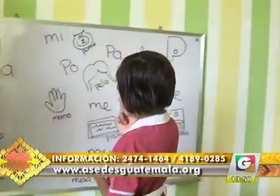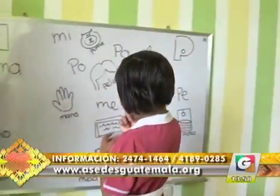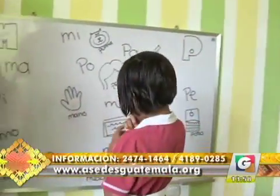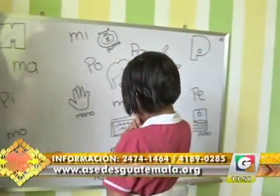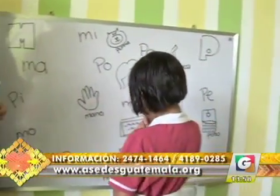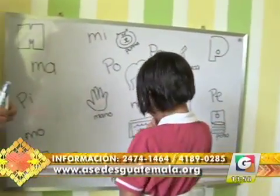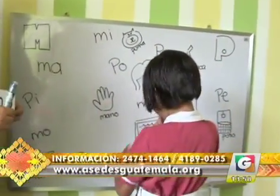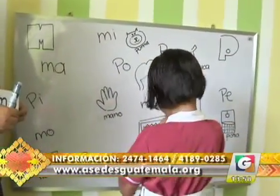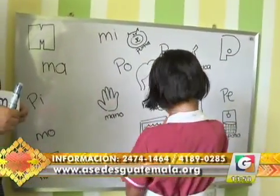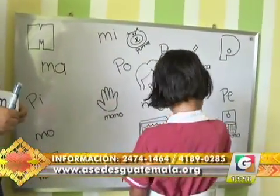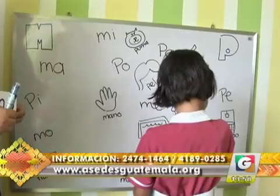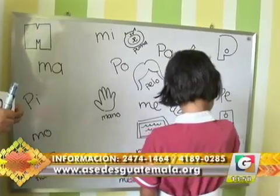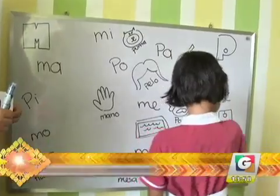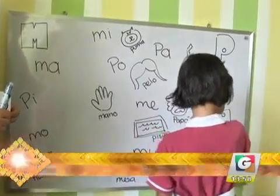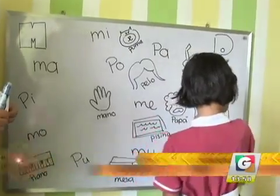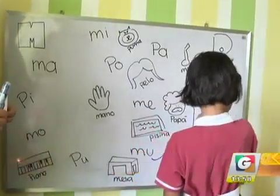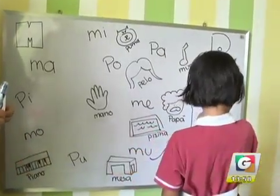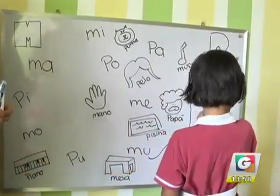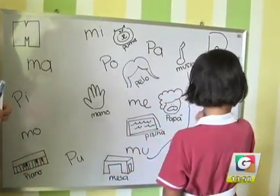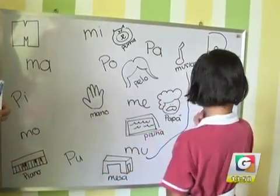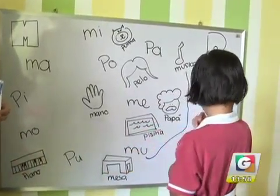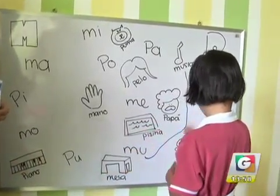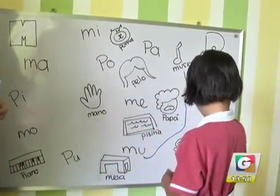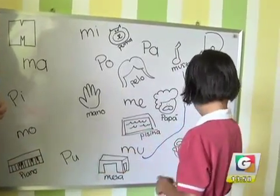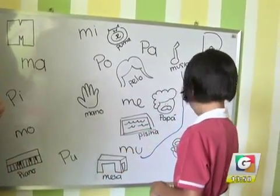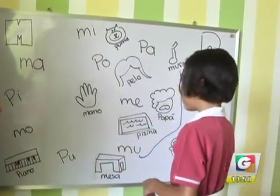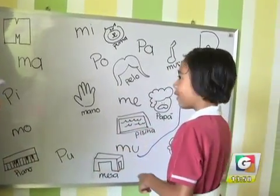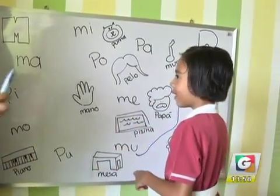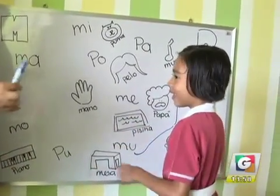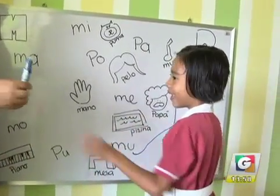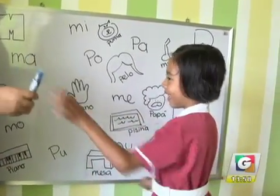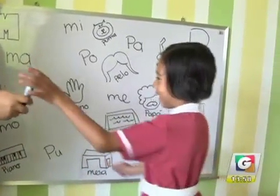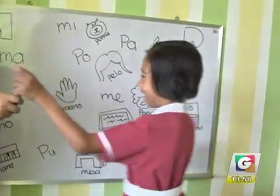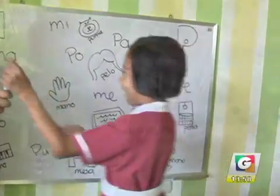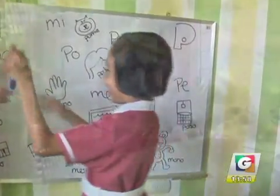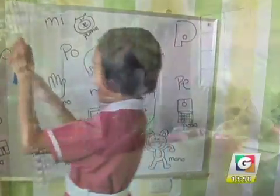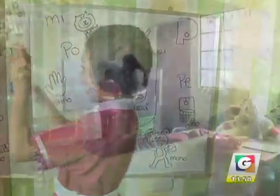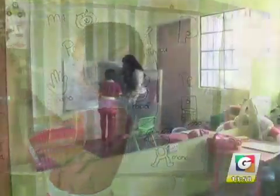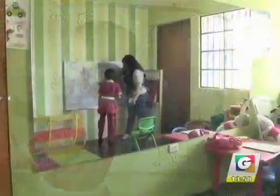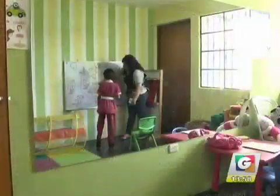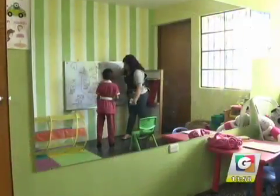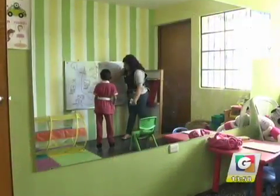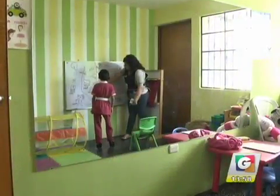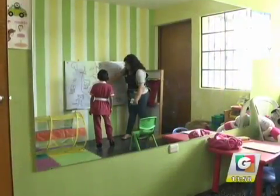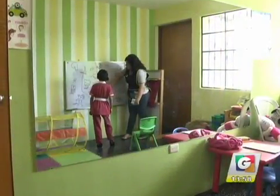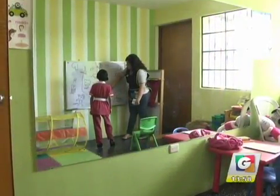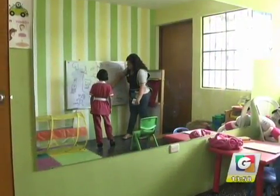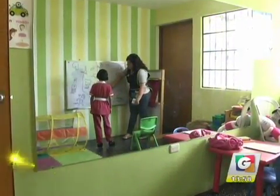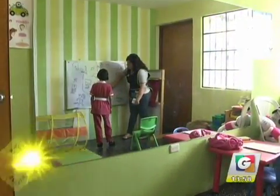luz para esos niños y jóvenes sordos de Guatemala. Hablemos del trabajo terapéutico que usted